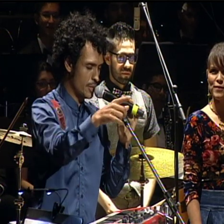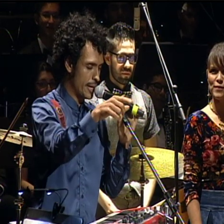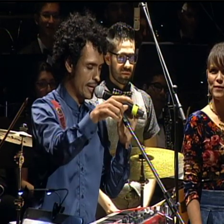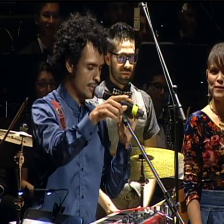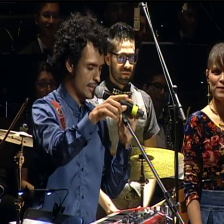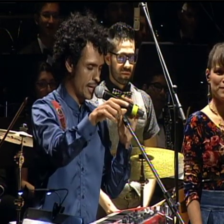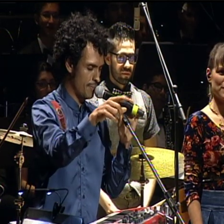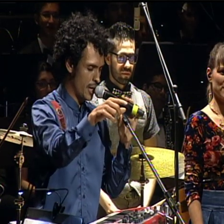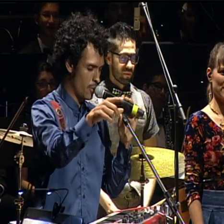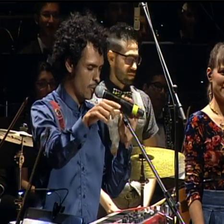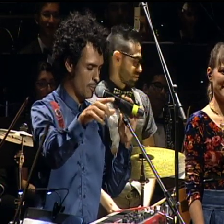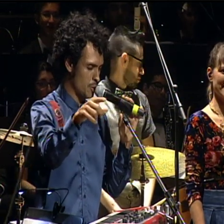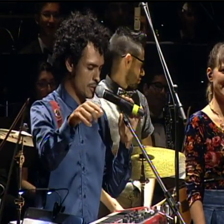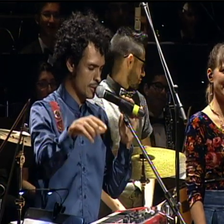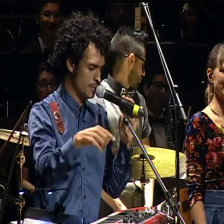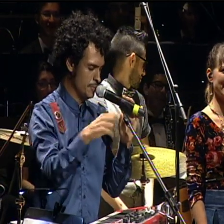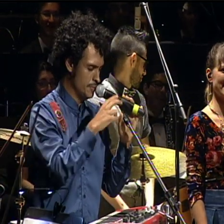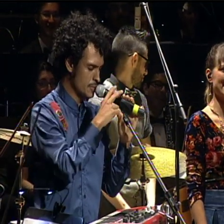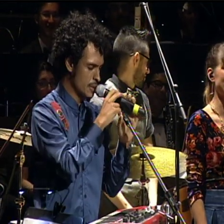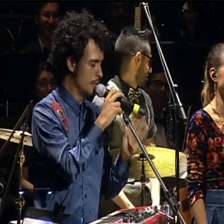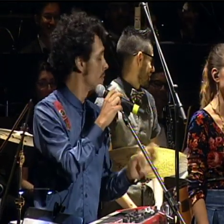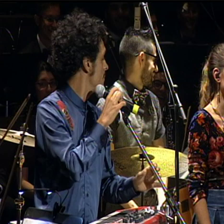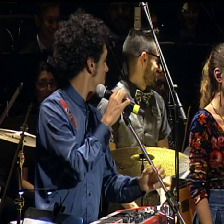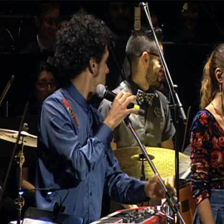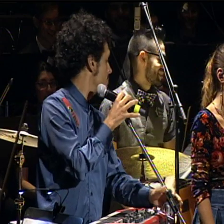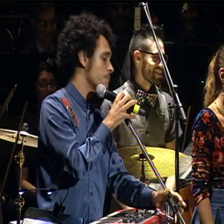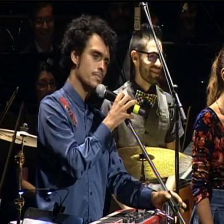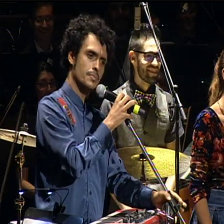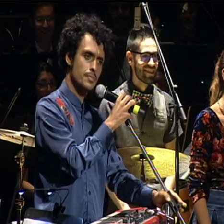Para que lo sigan en el Instagram, @Mozart.